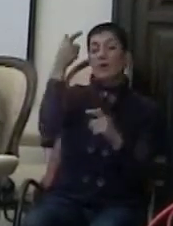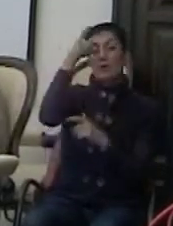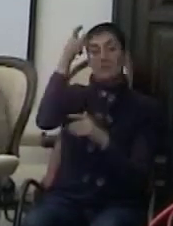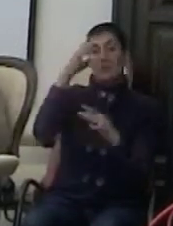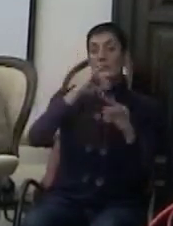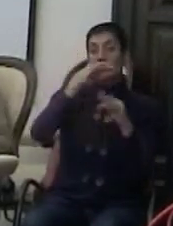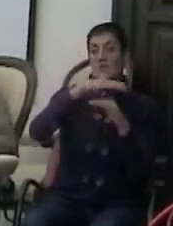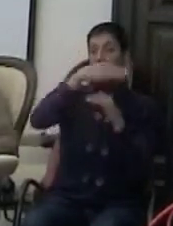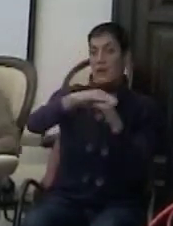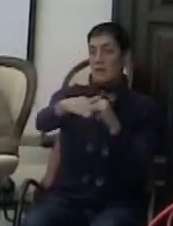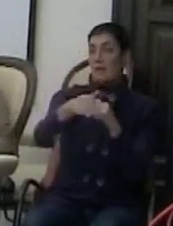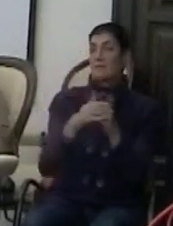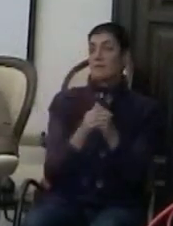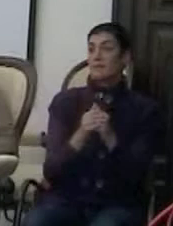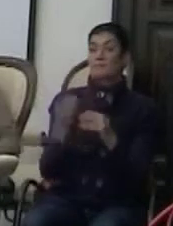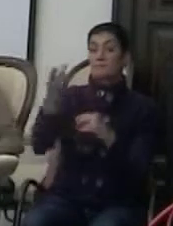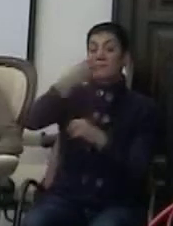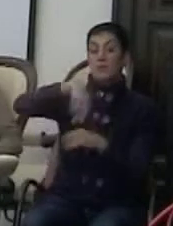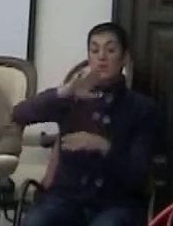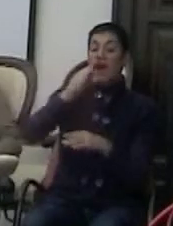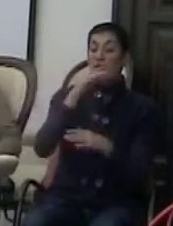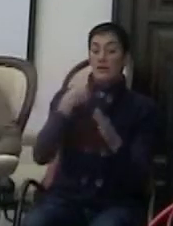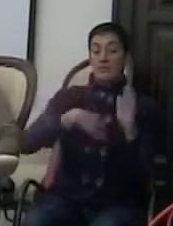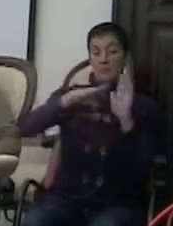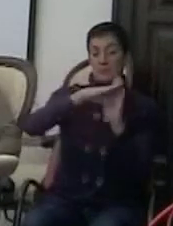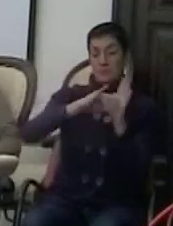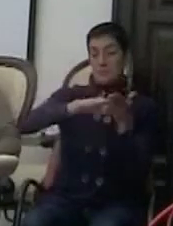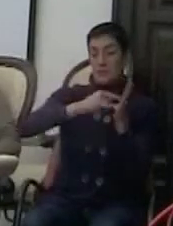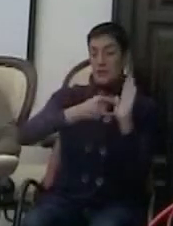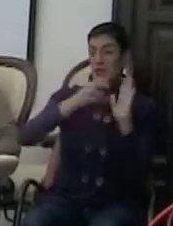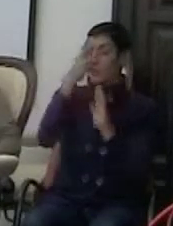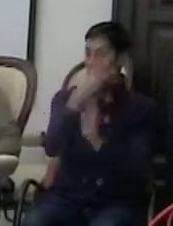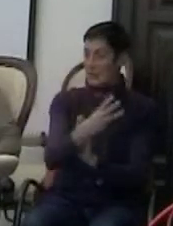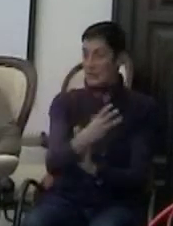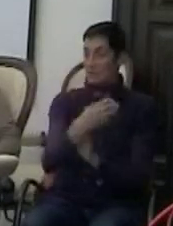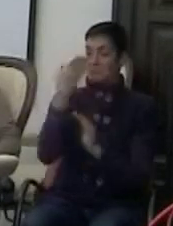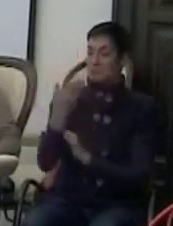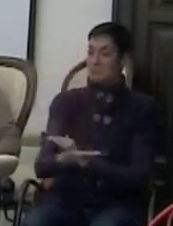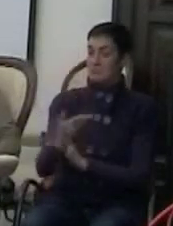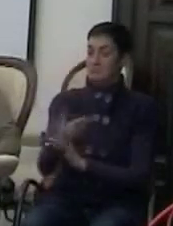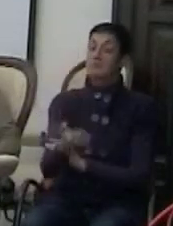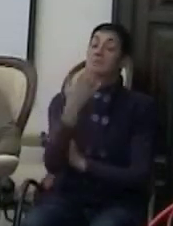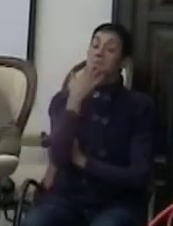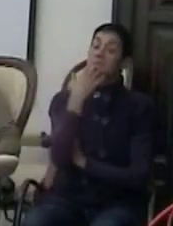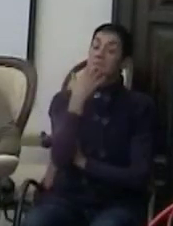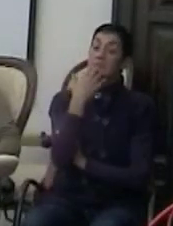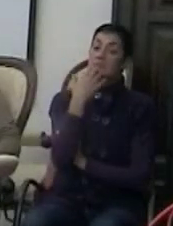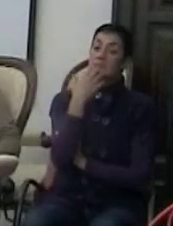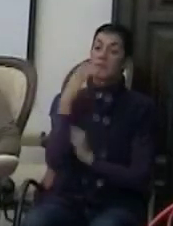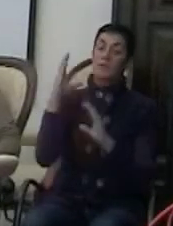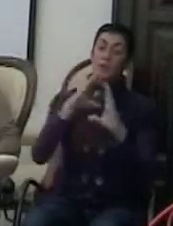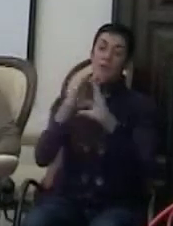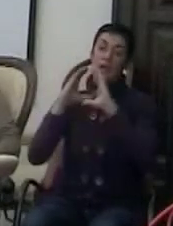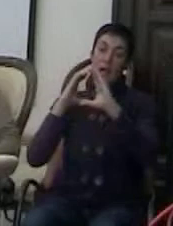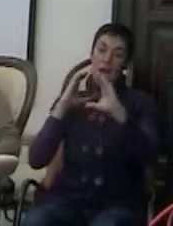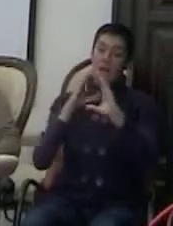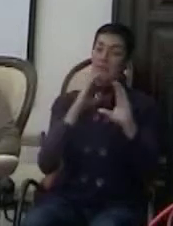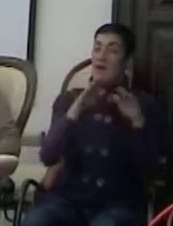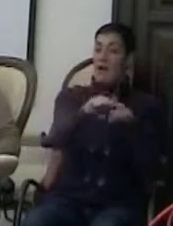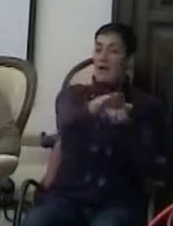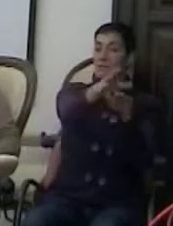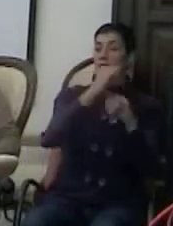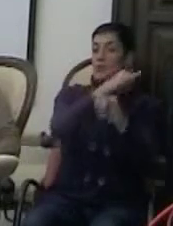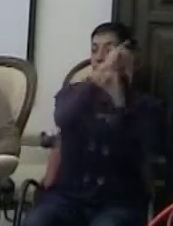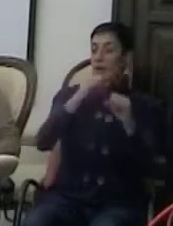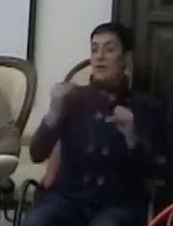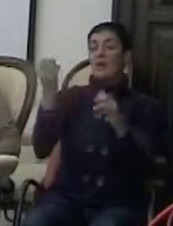saharaui. Tenemos tres proyectos grandes o estrellas que son Caravana por la Paz, Comisiones